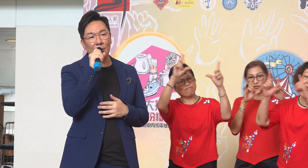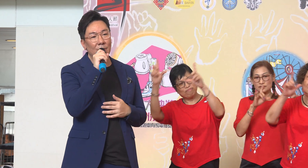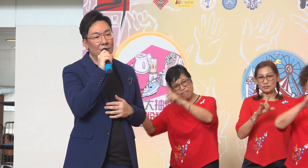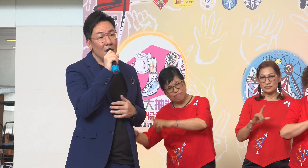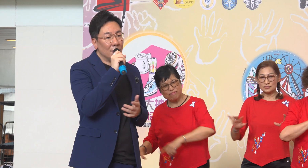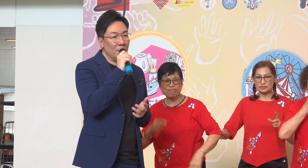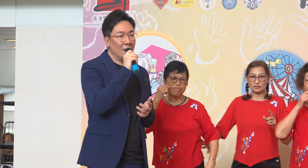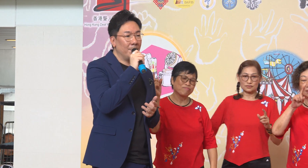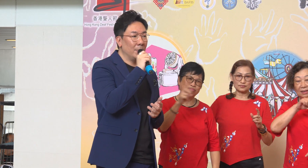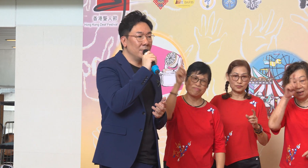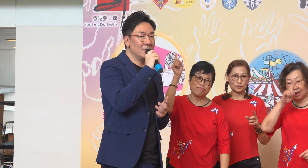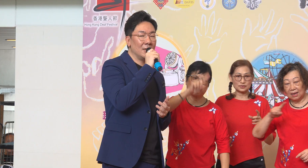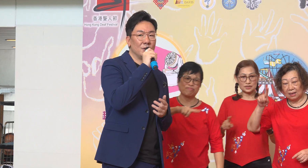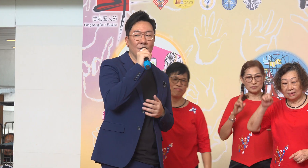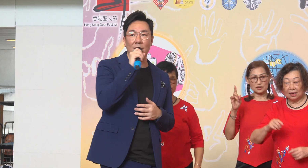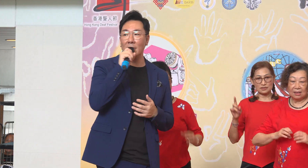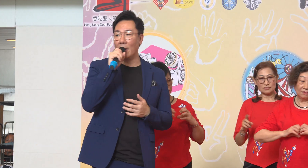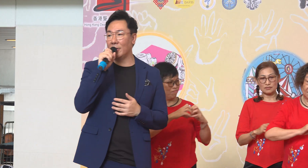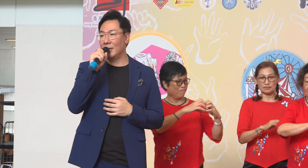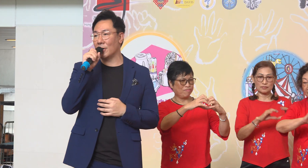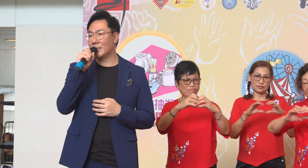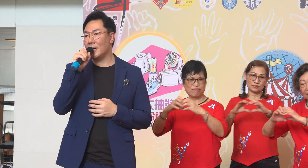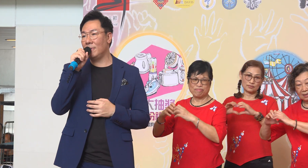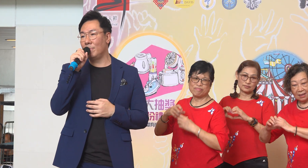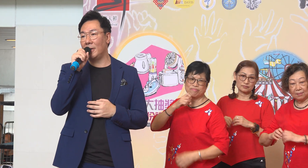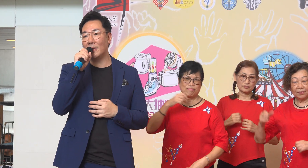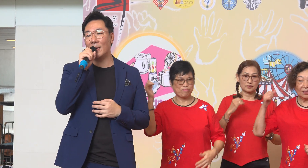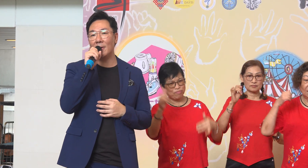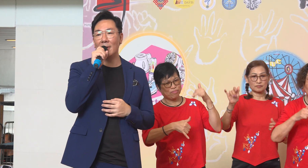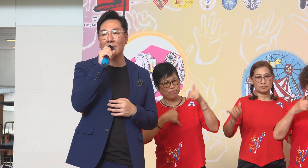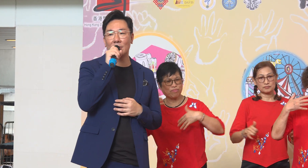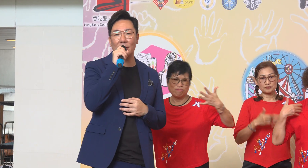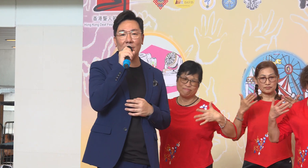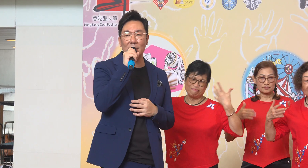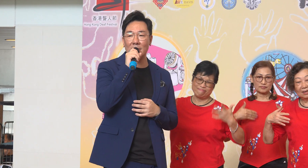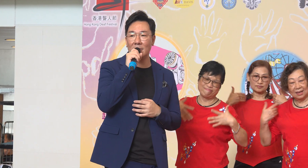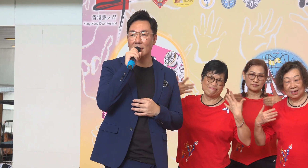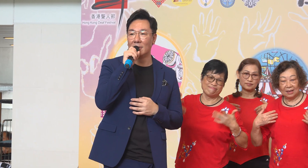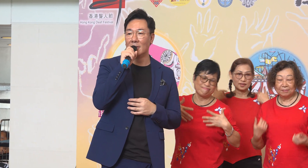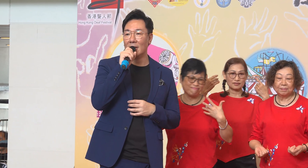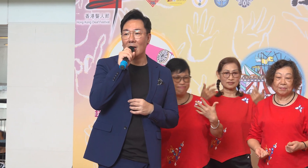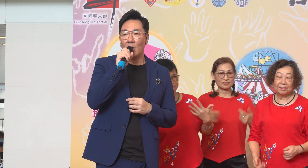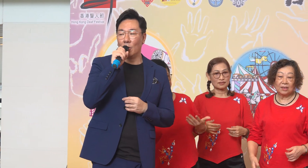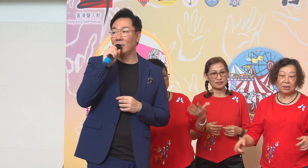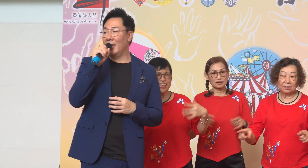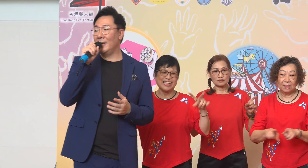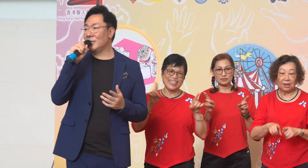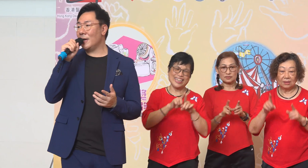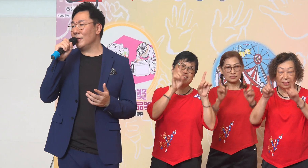歲都一般心碎，有你在身邊多樂趣。共你雙